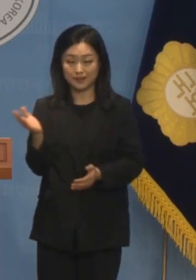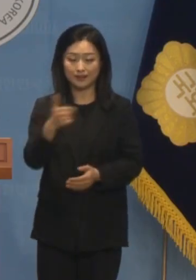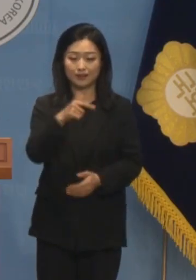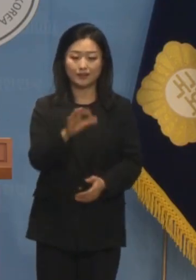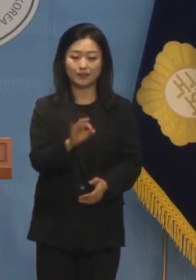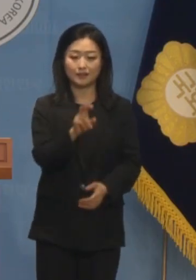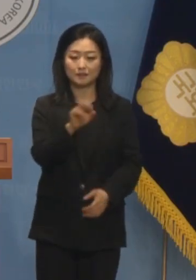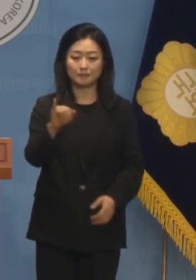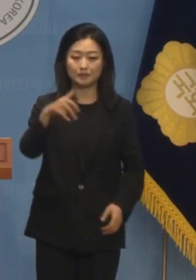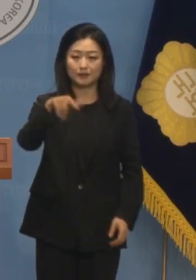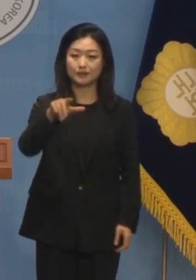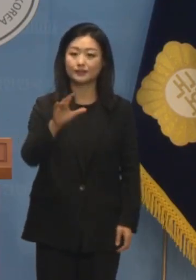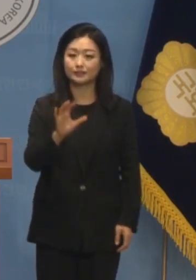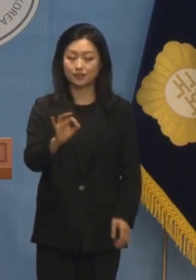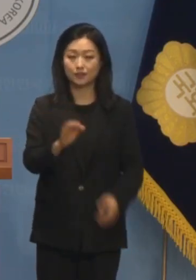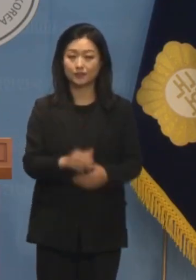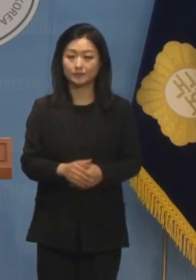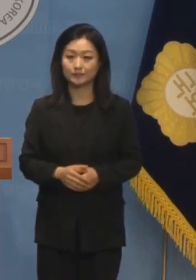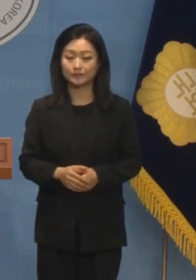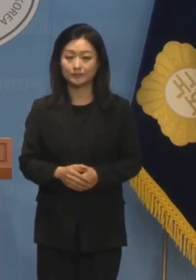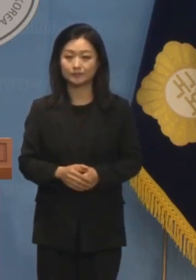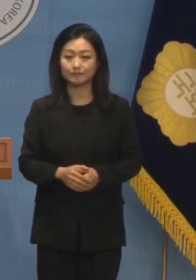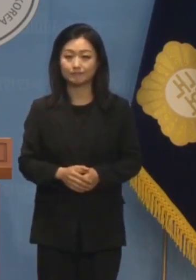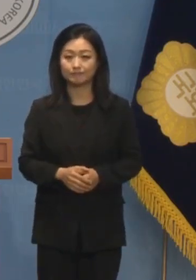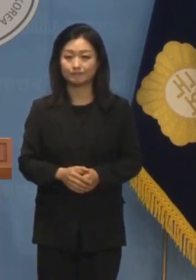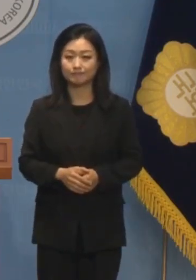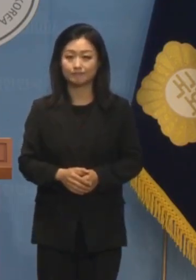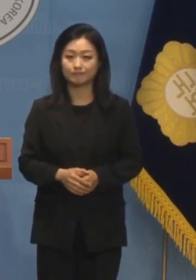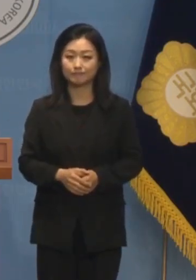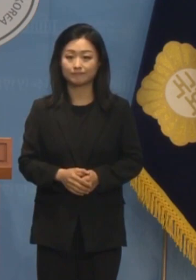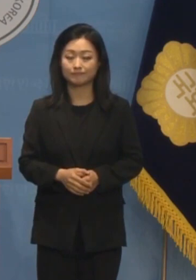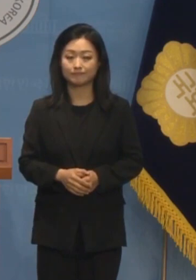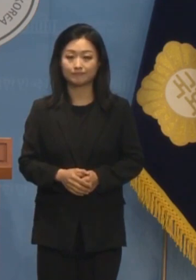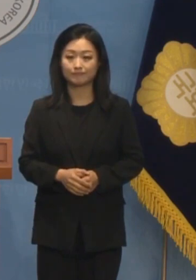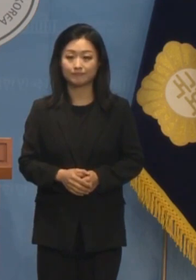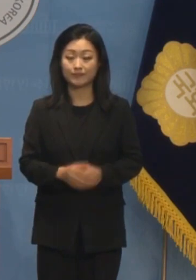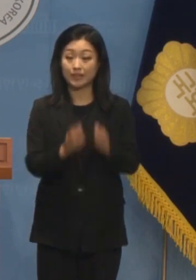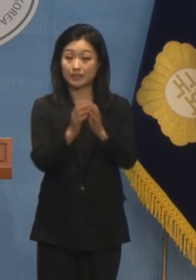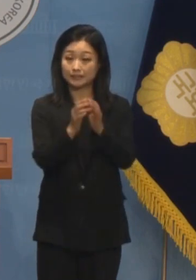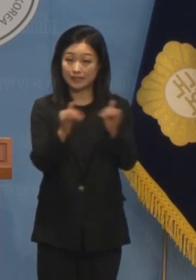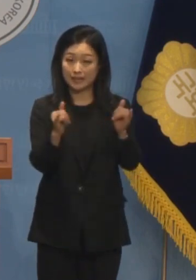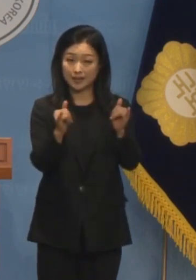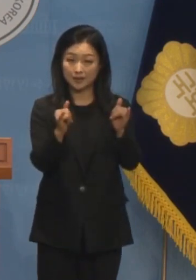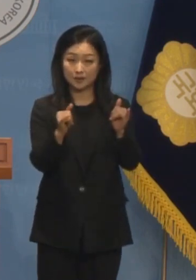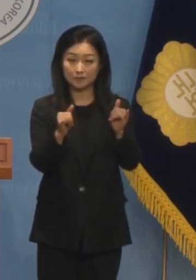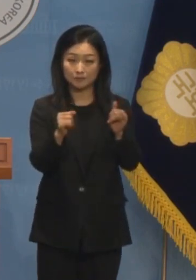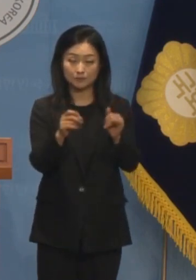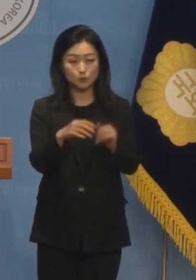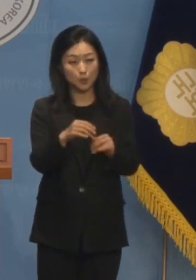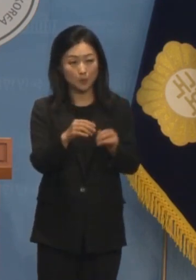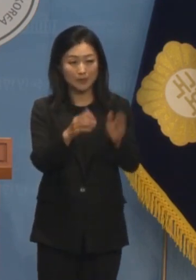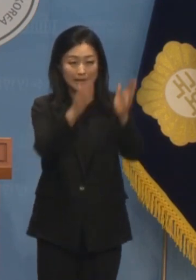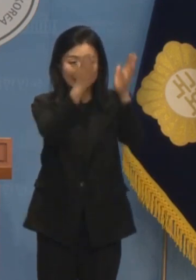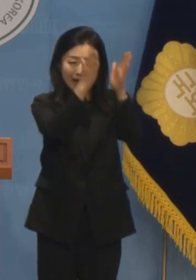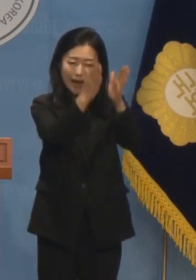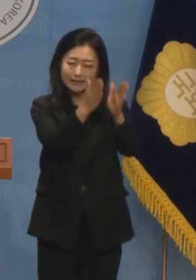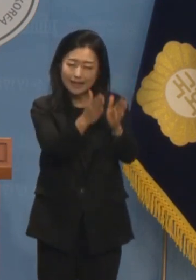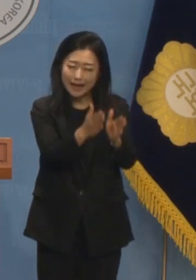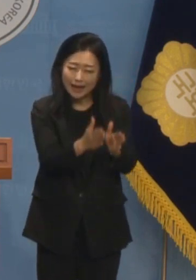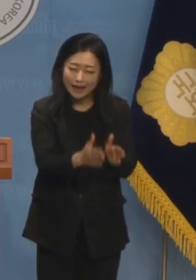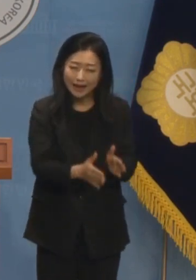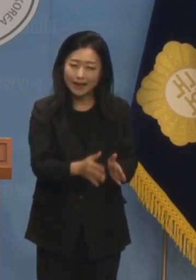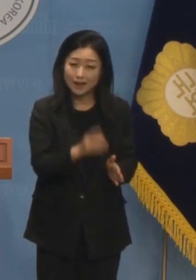첫 번째 브리핑은 이규원 대변인 논평입니다. 사람이 좀 얇더만요는 인성에